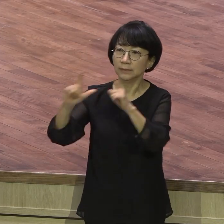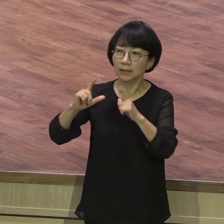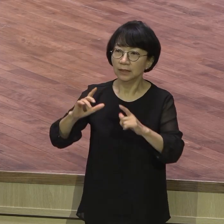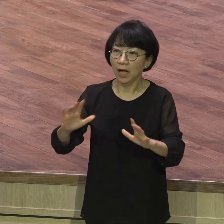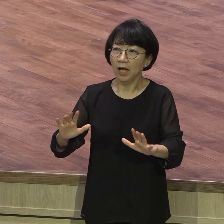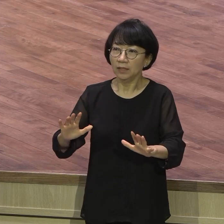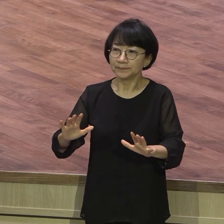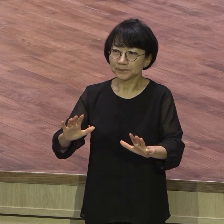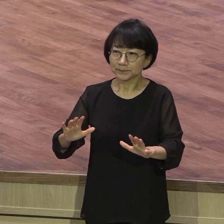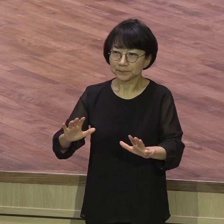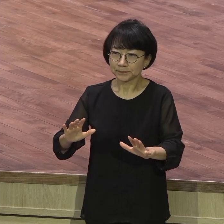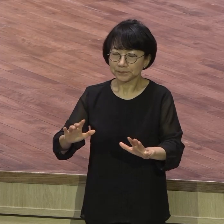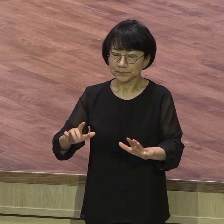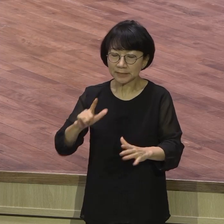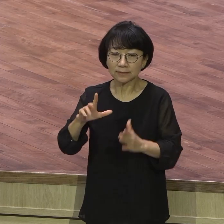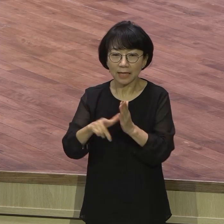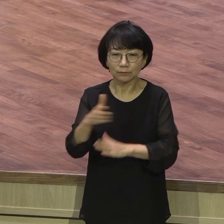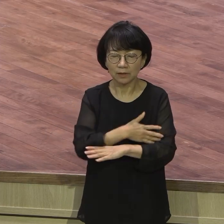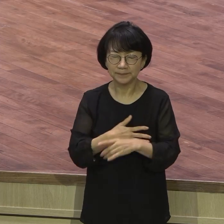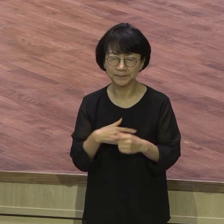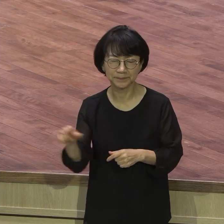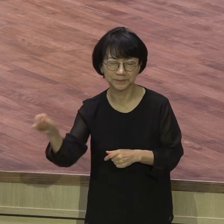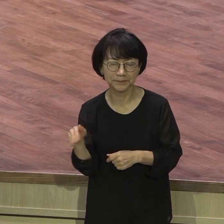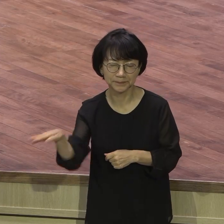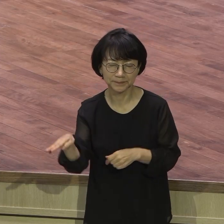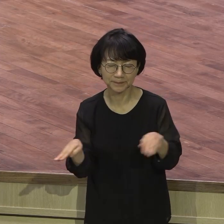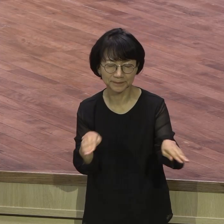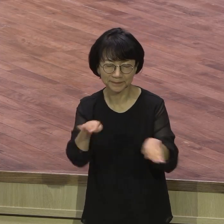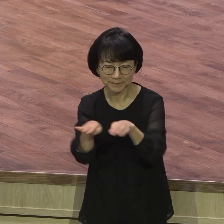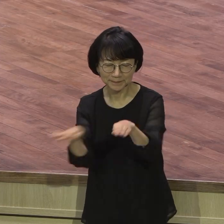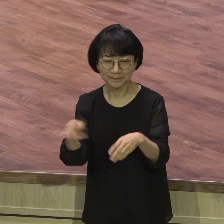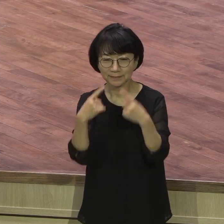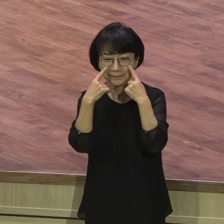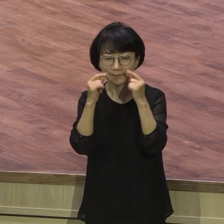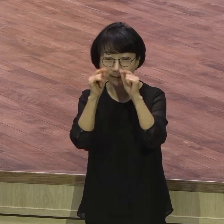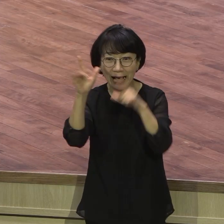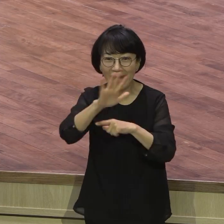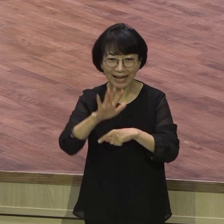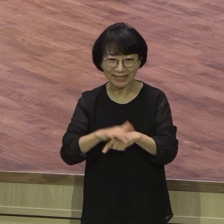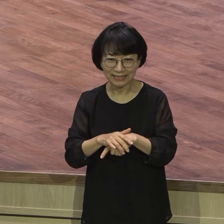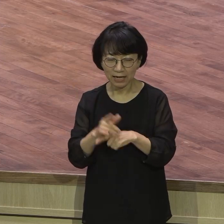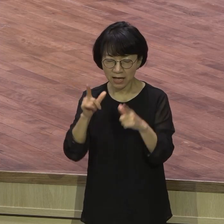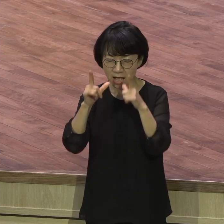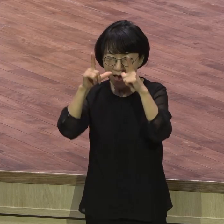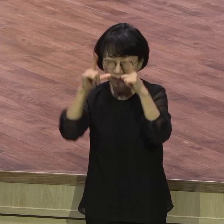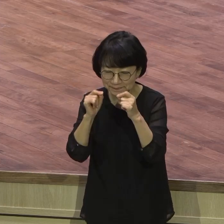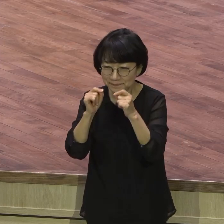와 그때부터 눈 감고 막 장난치고 눈 감고 눈은 절대 안 떴어요.